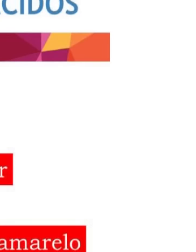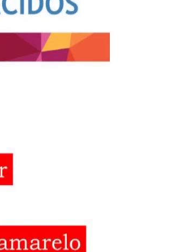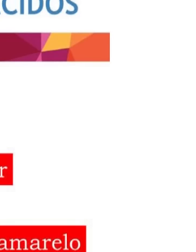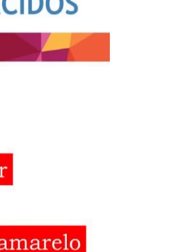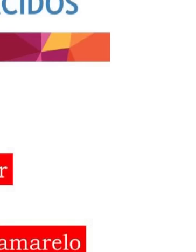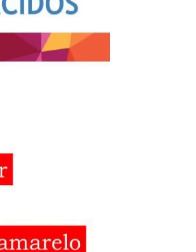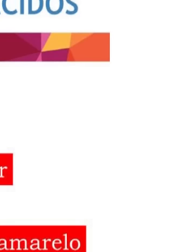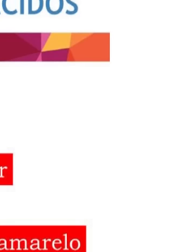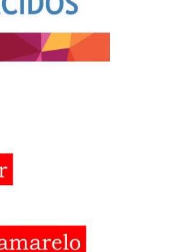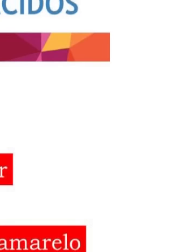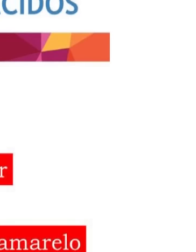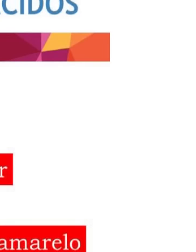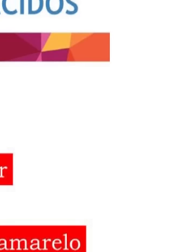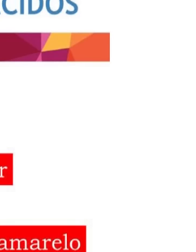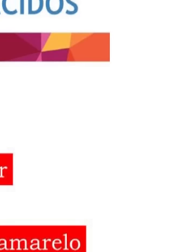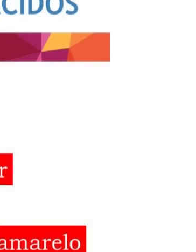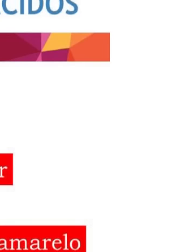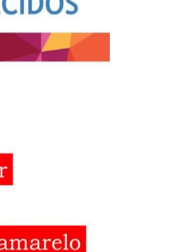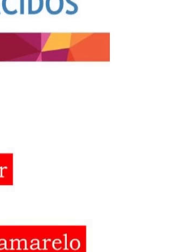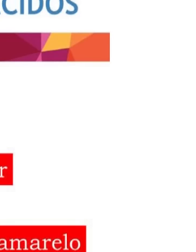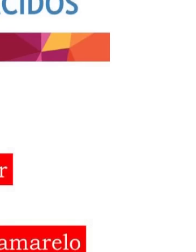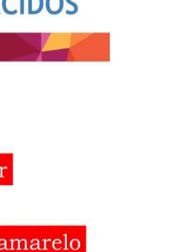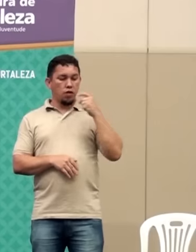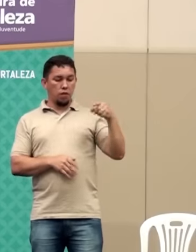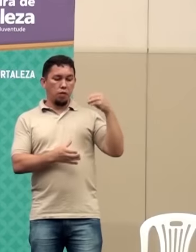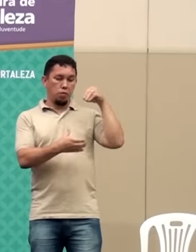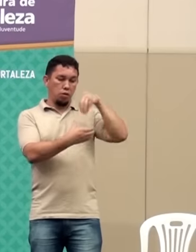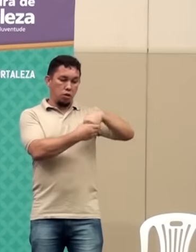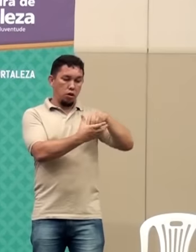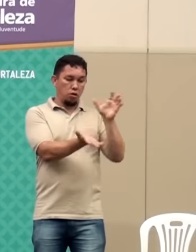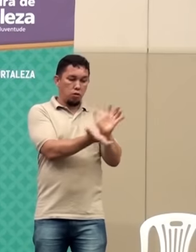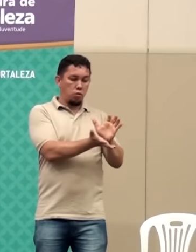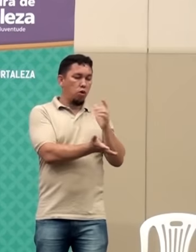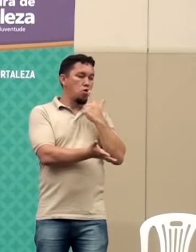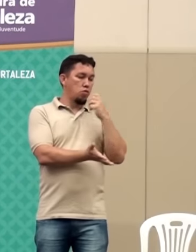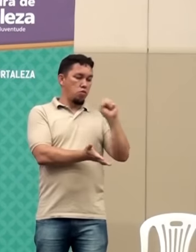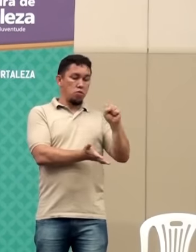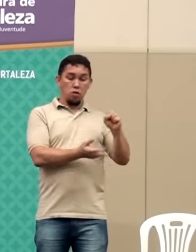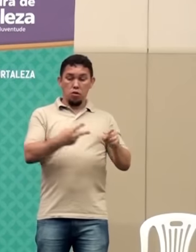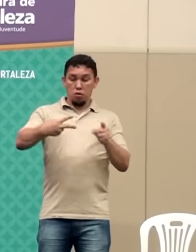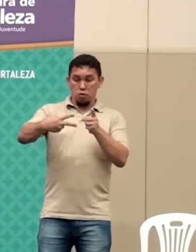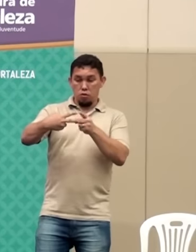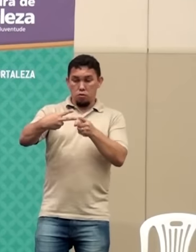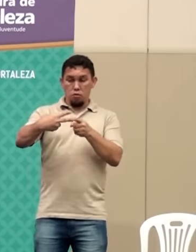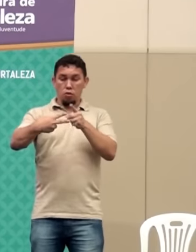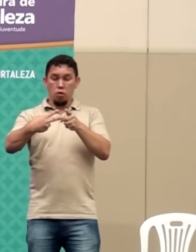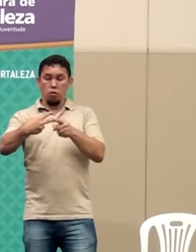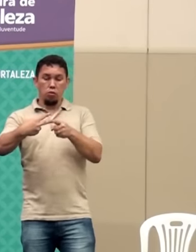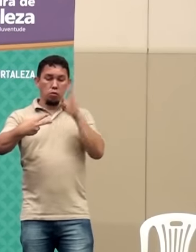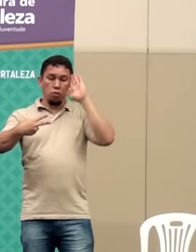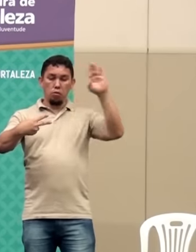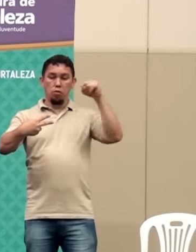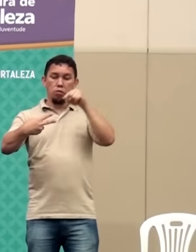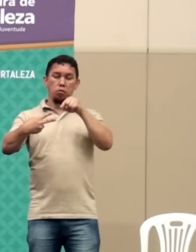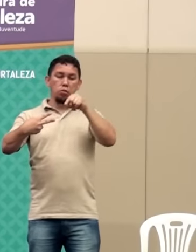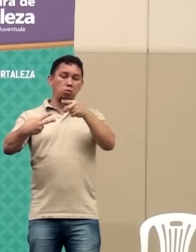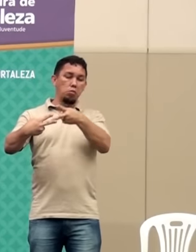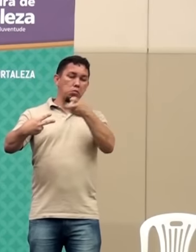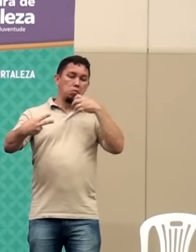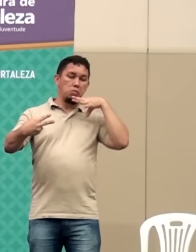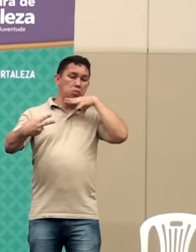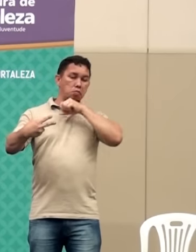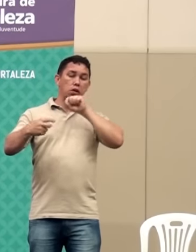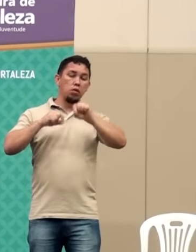fica vermelho na presença dos ácidos. Quais são os dois indicadores que eu quero destacar para vocês, que vocês têm que